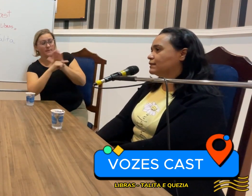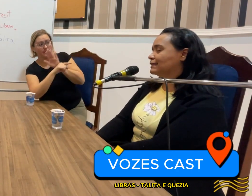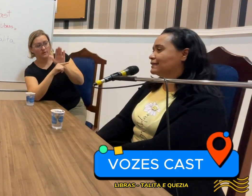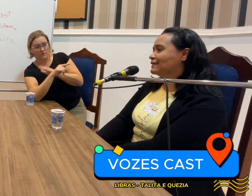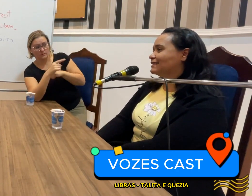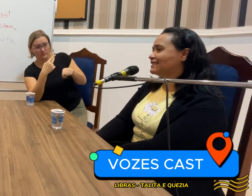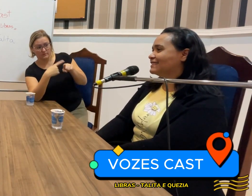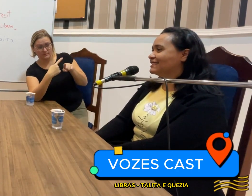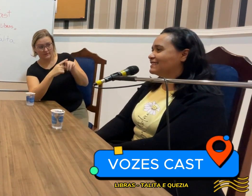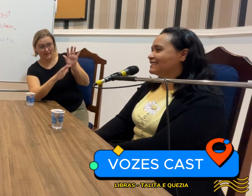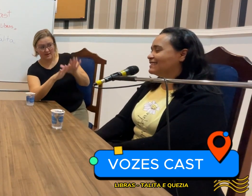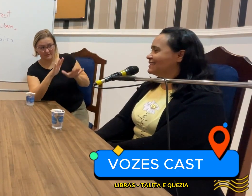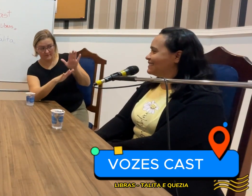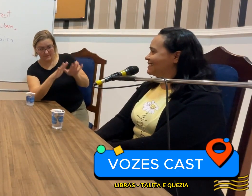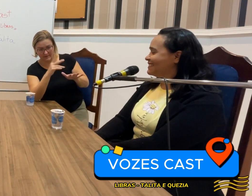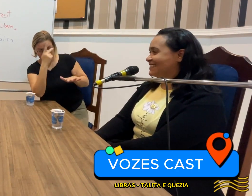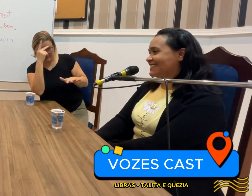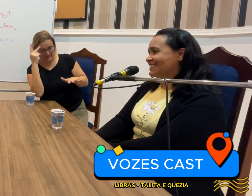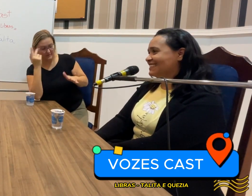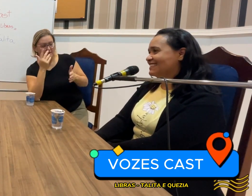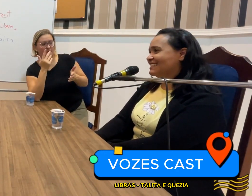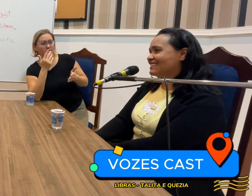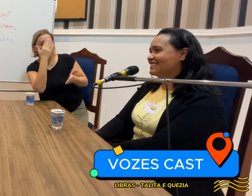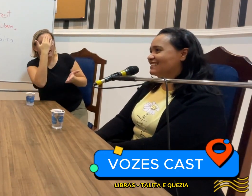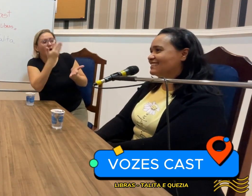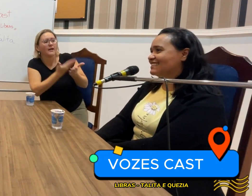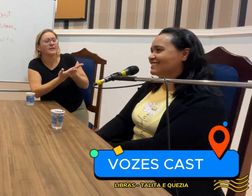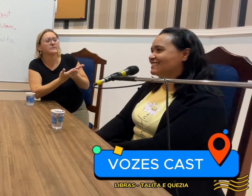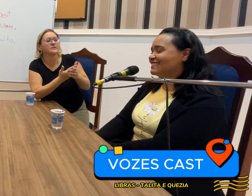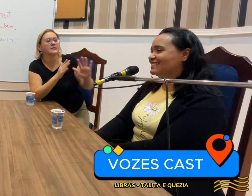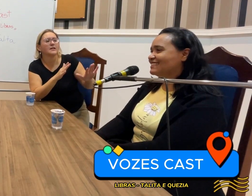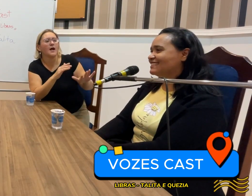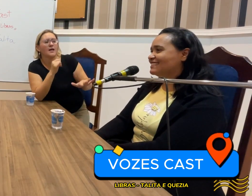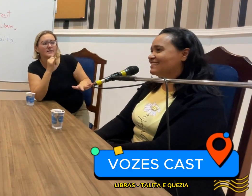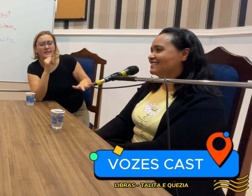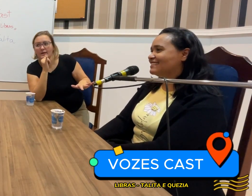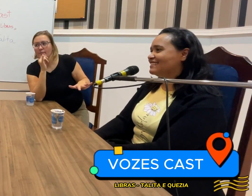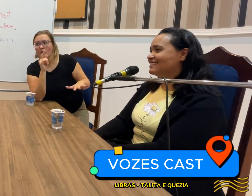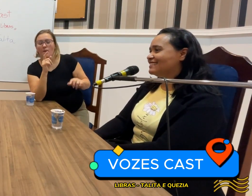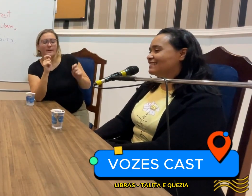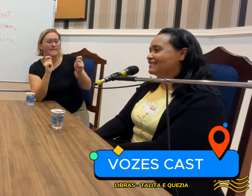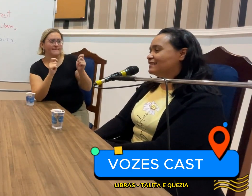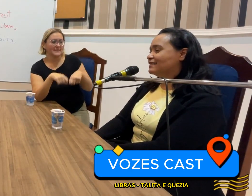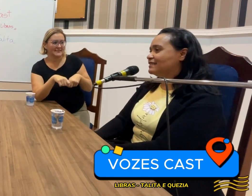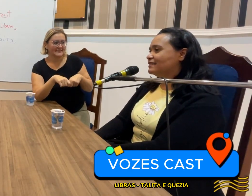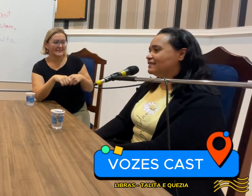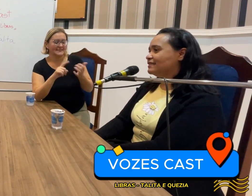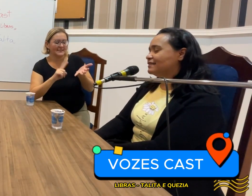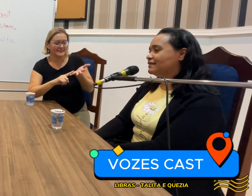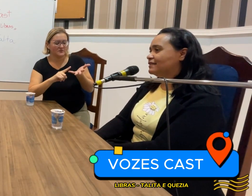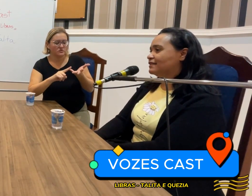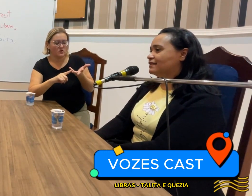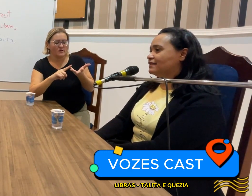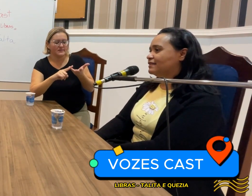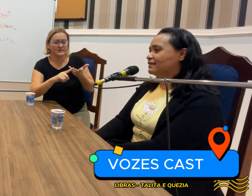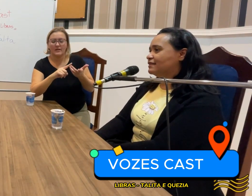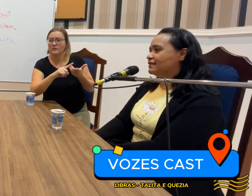pessoa ela acredita que tem que passar por diversas, sabe assim, por